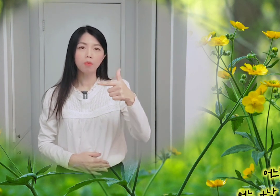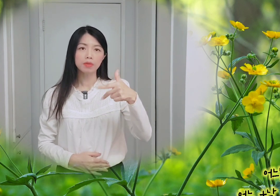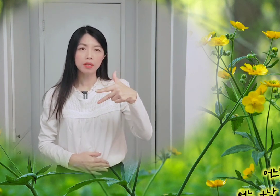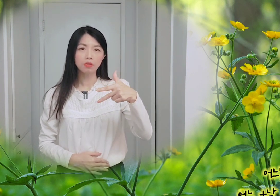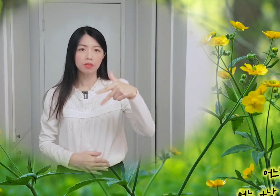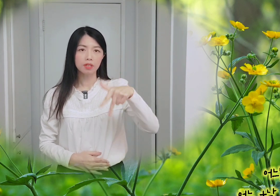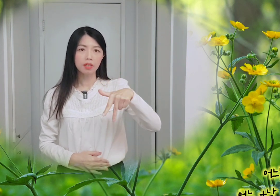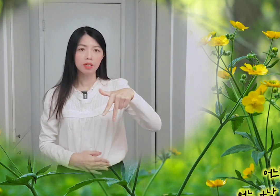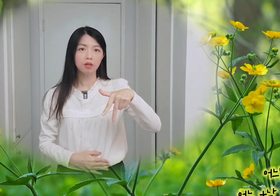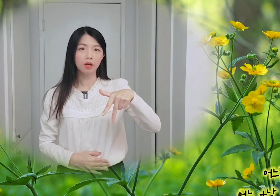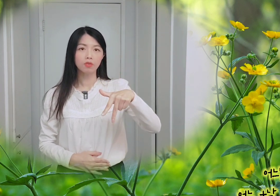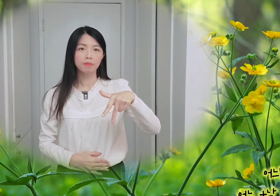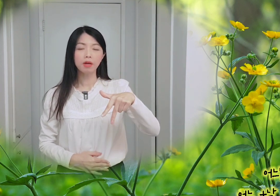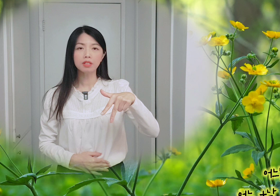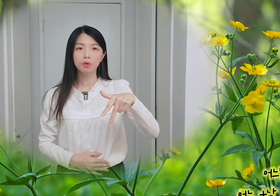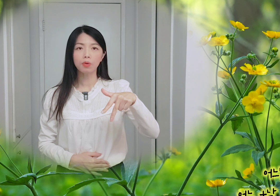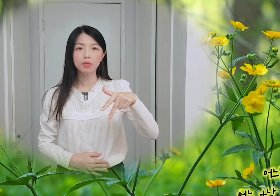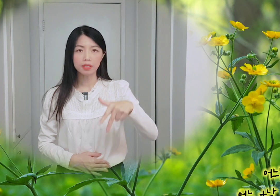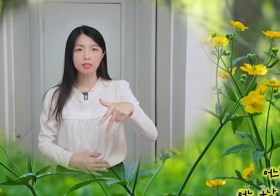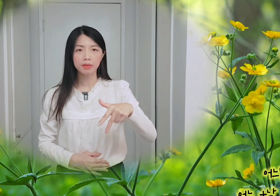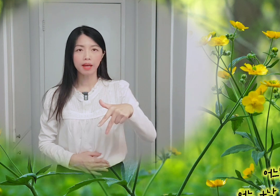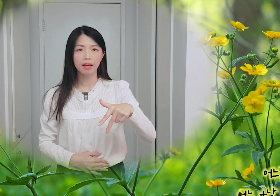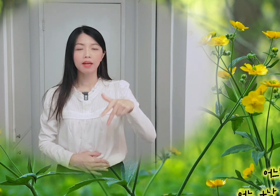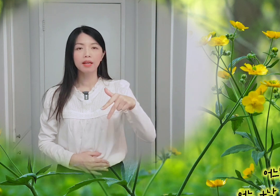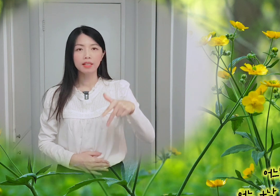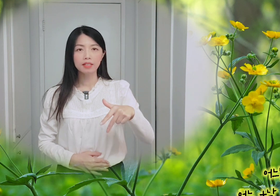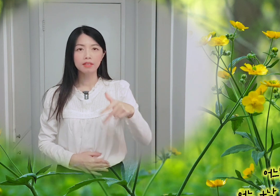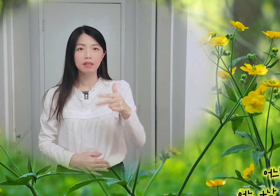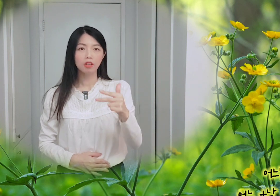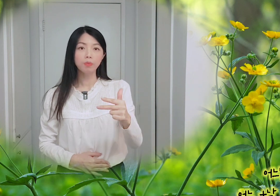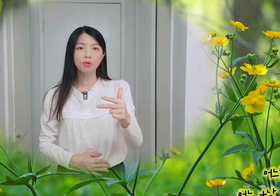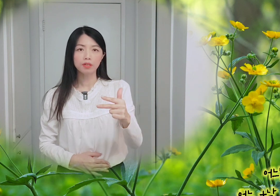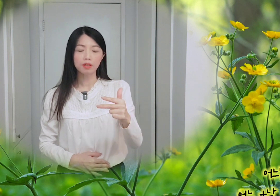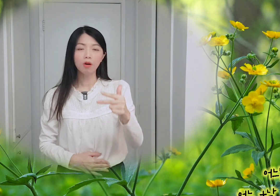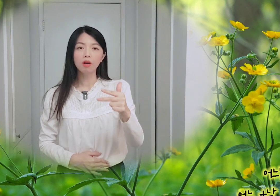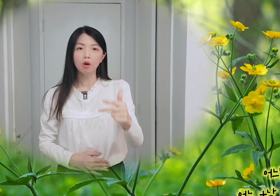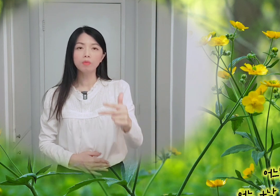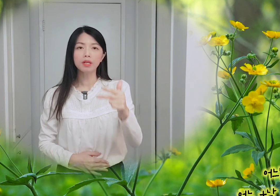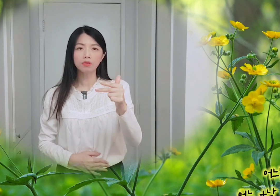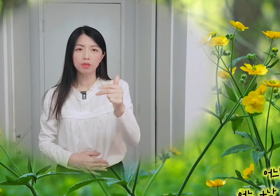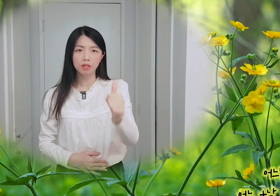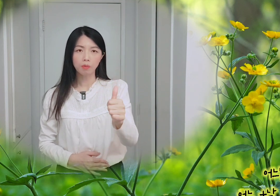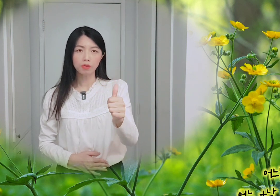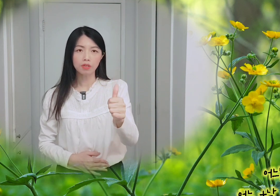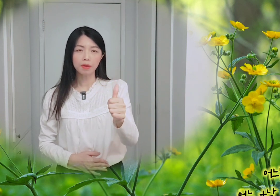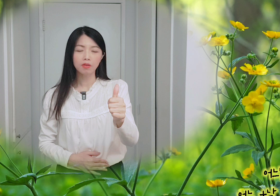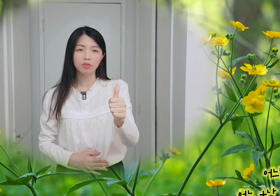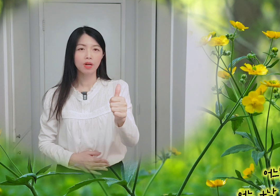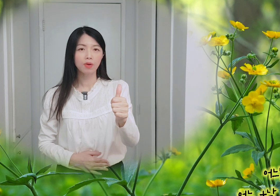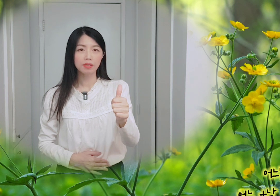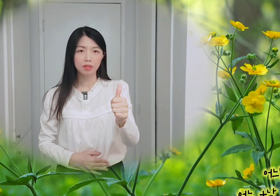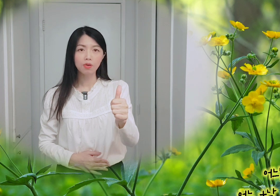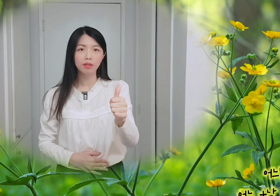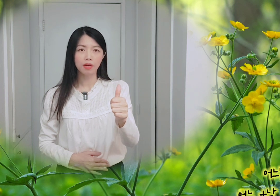엄지, 검지, 종지를 이렇게 두시면 지화로 지읒입니다. 이 지읒을 옆으로 하셔서 검지랑 종기를